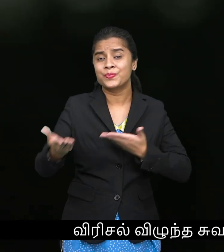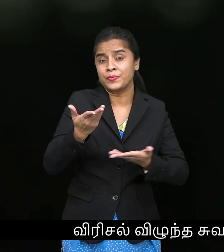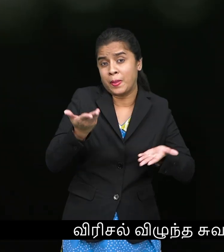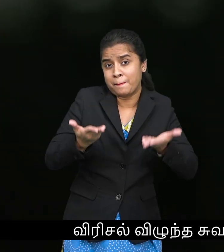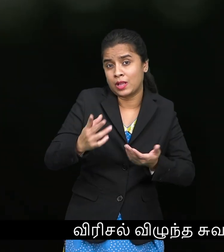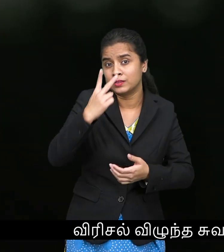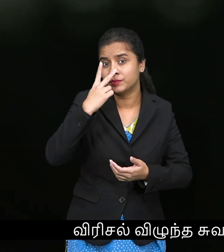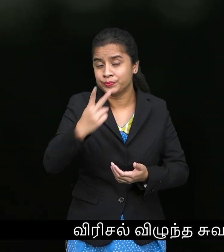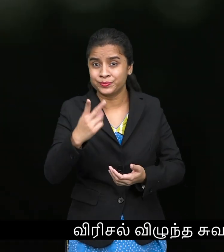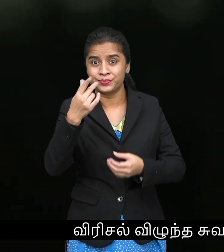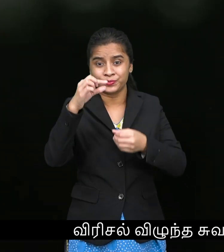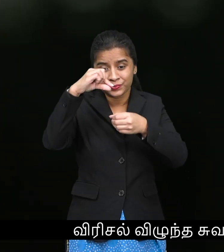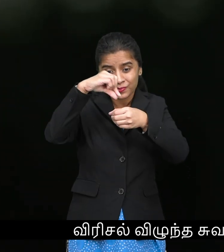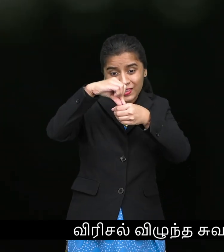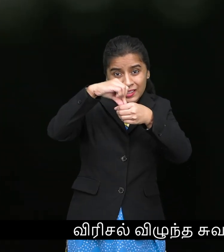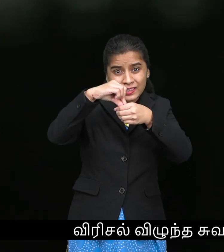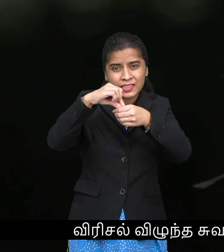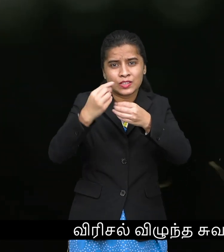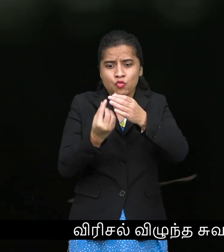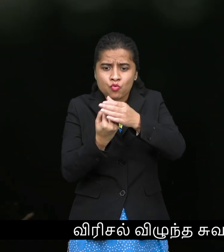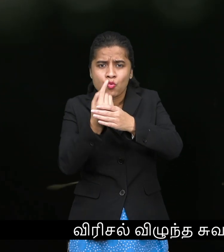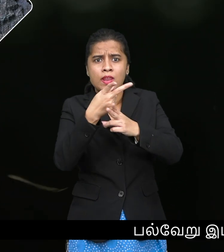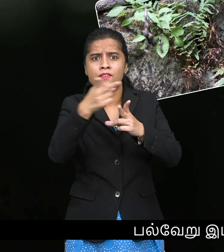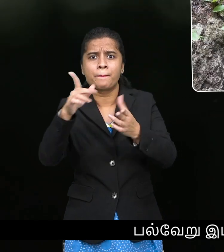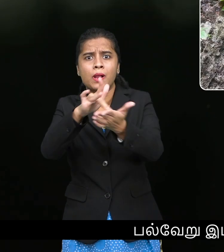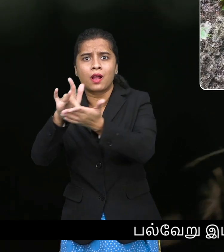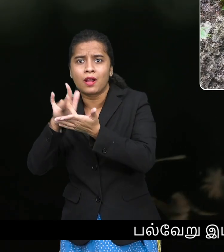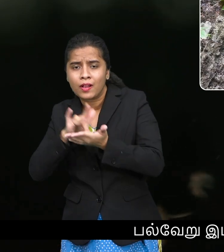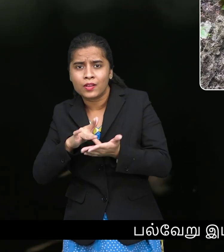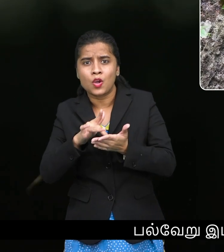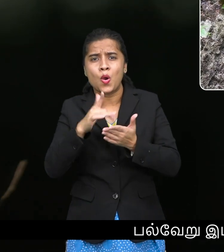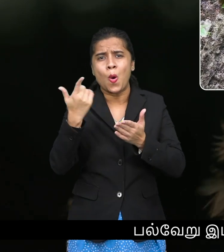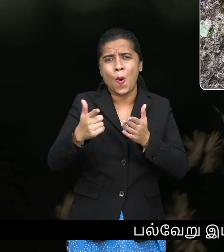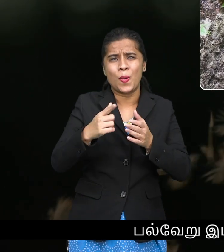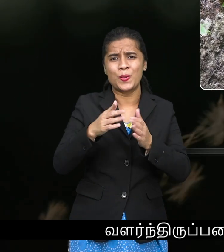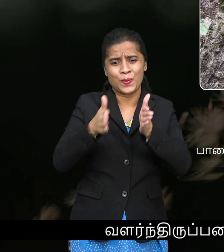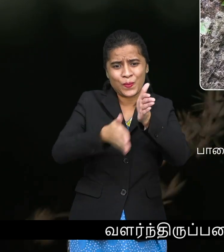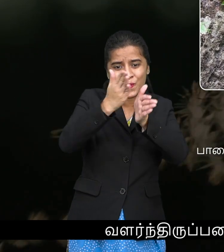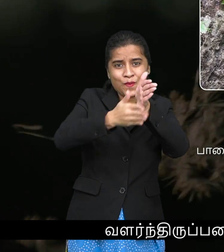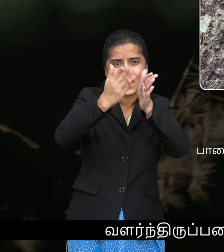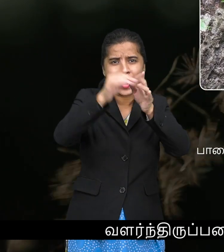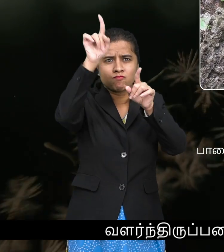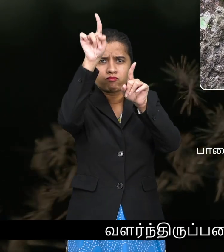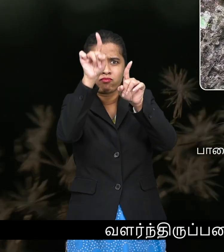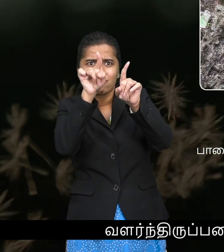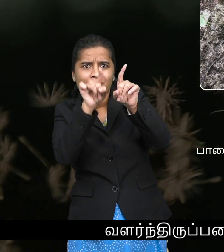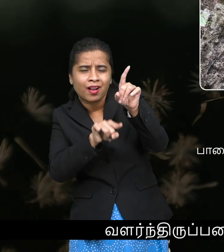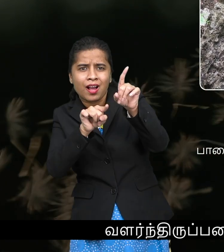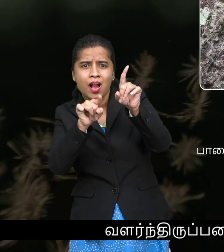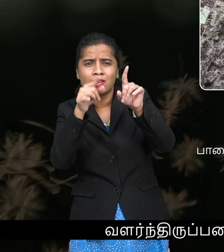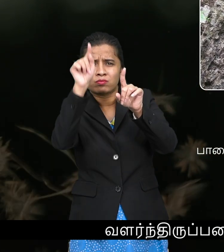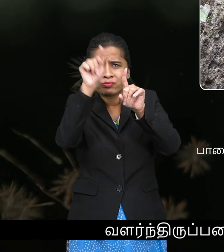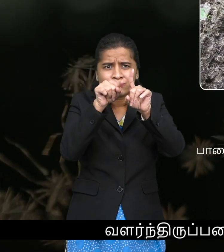விரிசல் விழுந்த சுவர்கள் மற்றும் கற்களில் கூட பல்வேறு இடங்களில் விதைகள் வளர்ந்திருப்பதை நீங்கள்